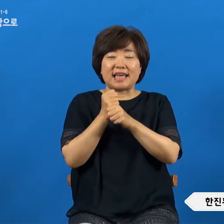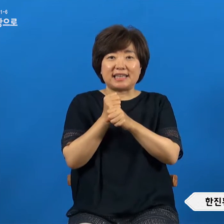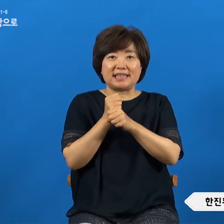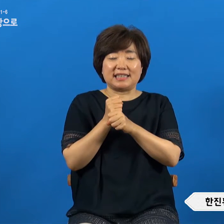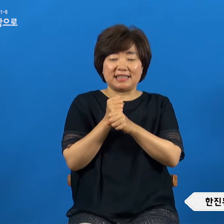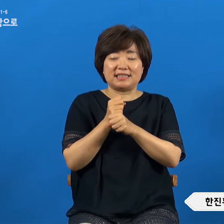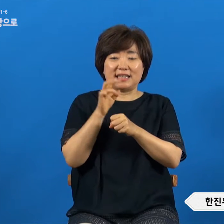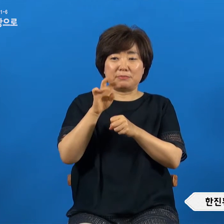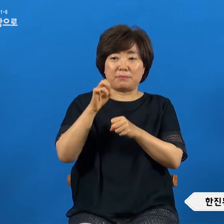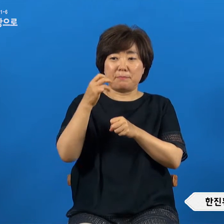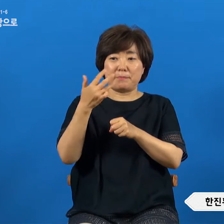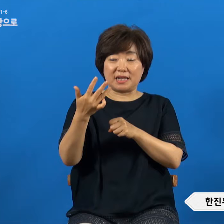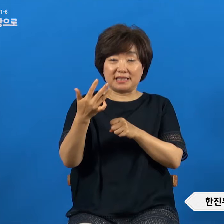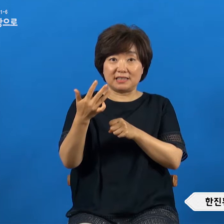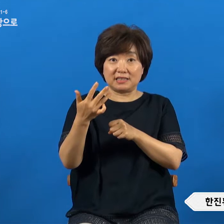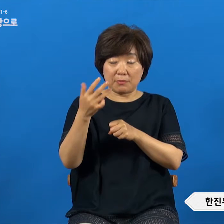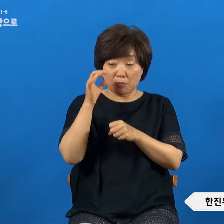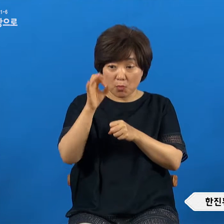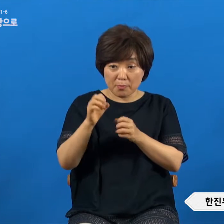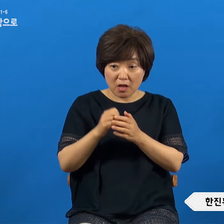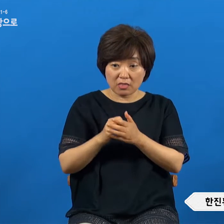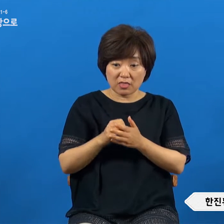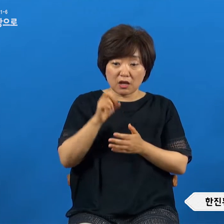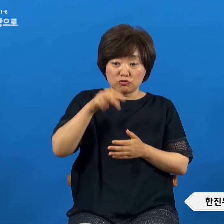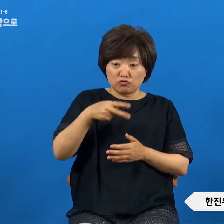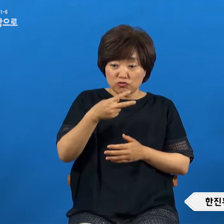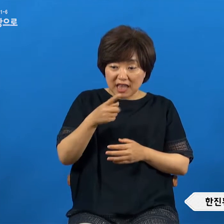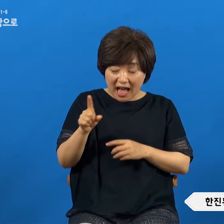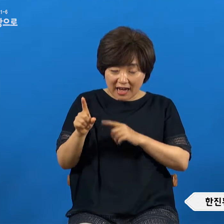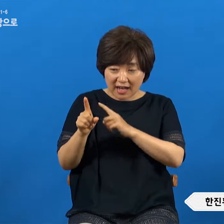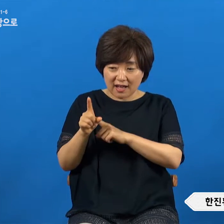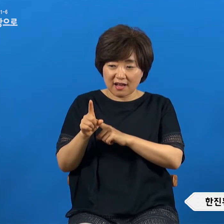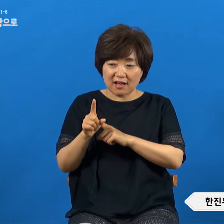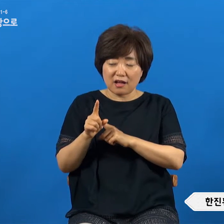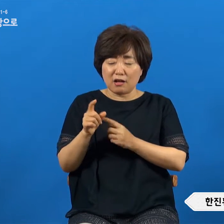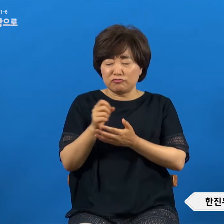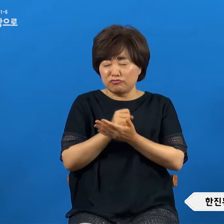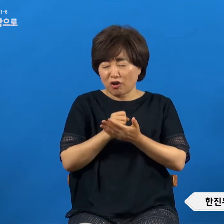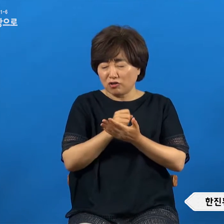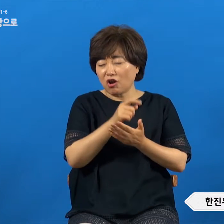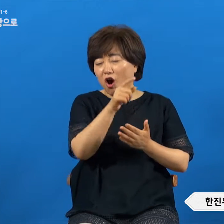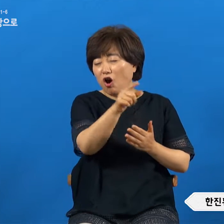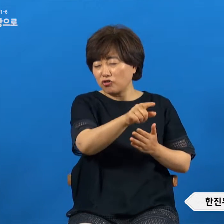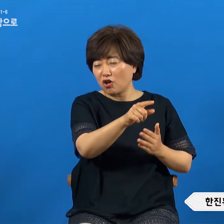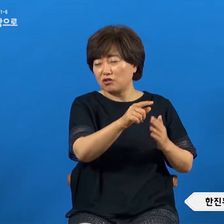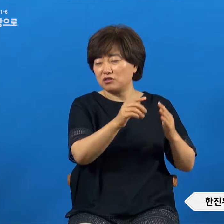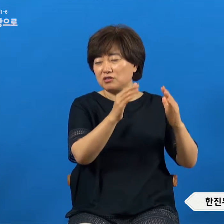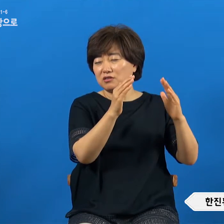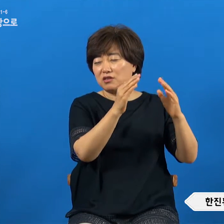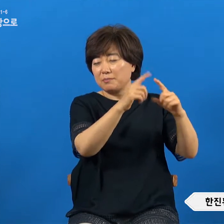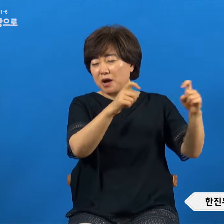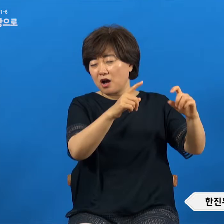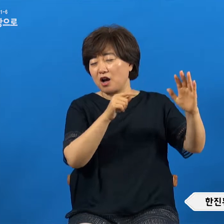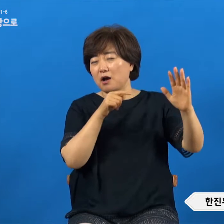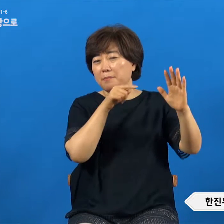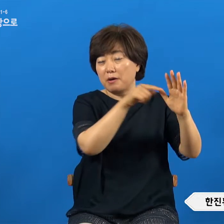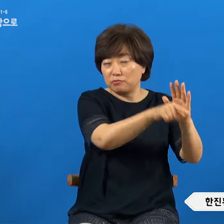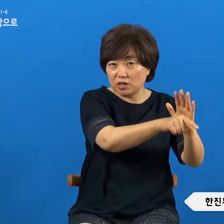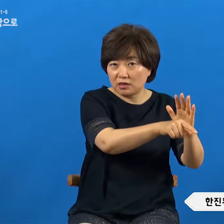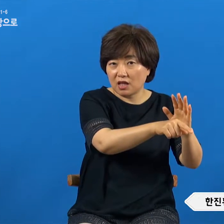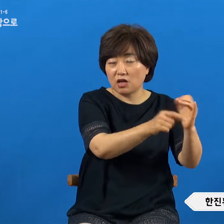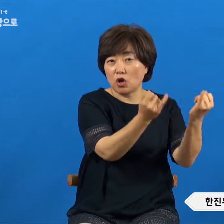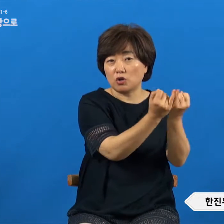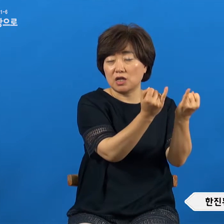38장을 보면 유다가 우연히 어느 한 성을 방문을 했다가 거기서 한 여인과 관계를